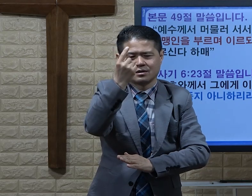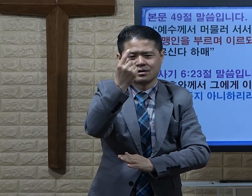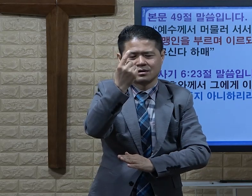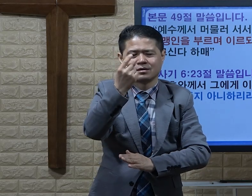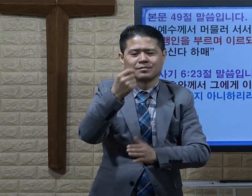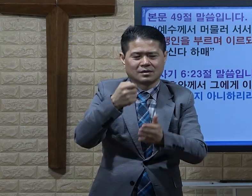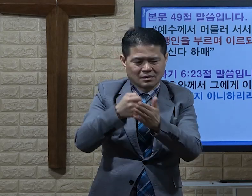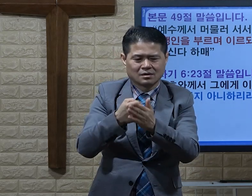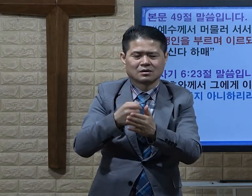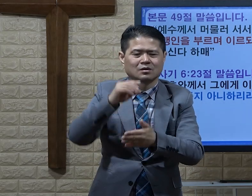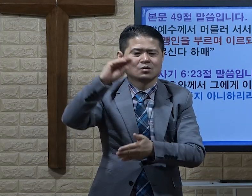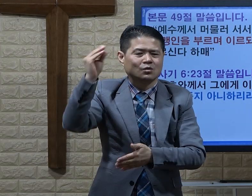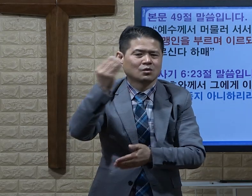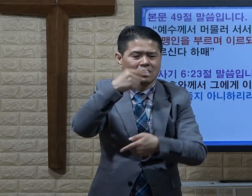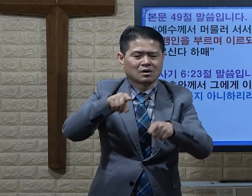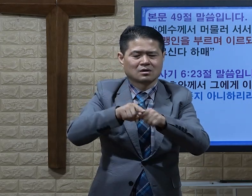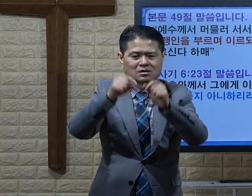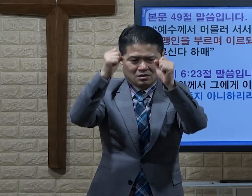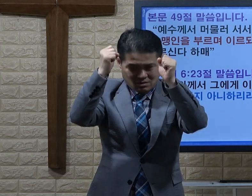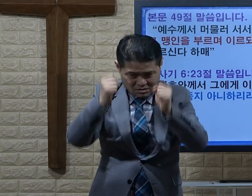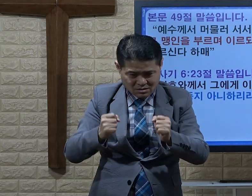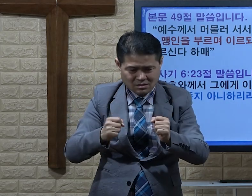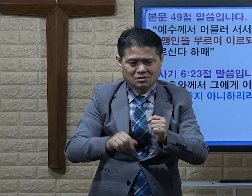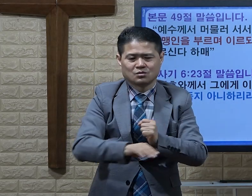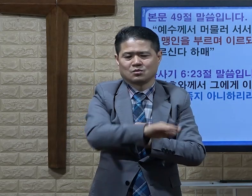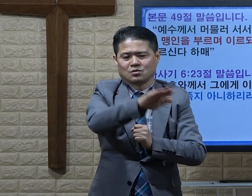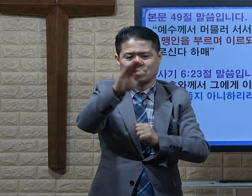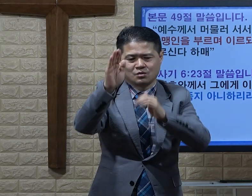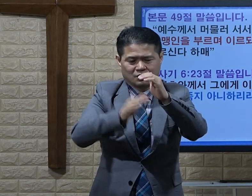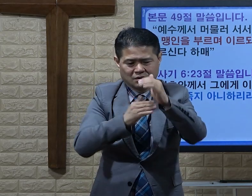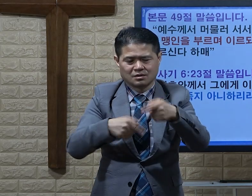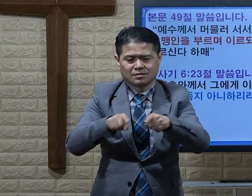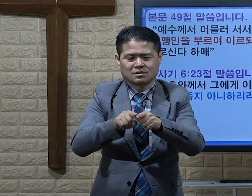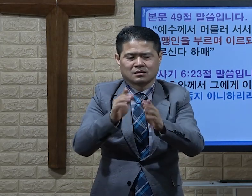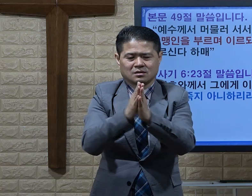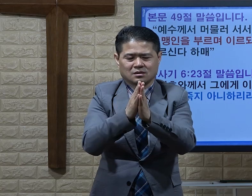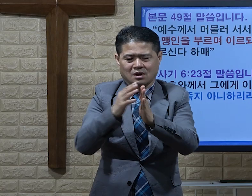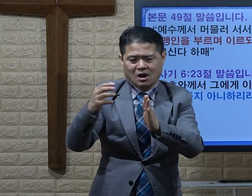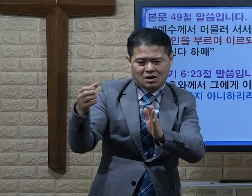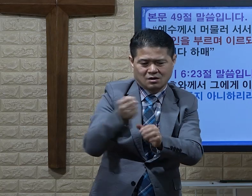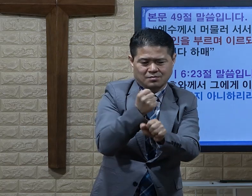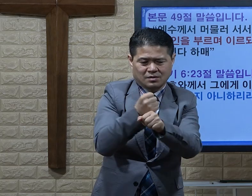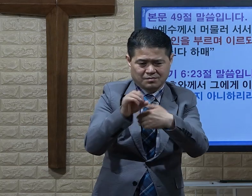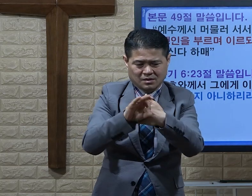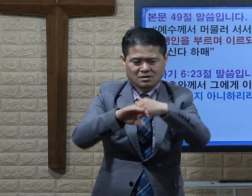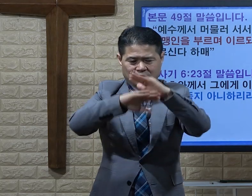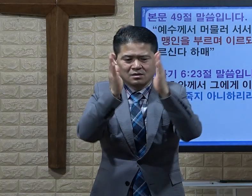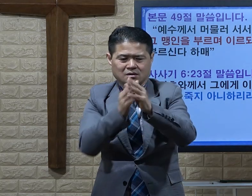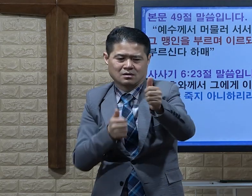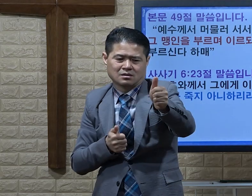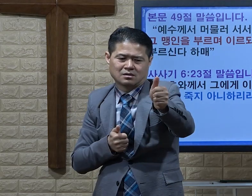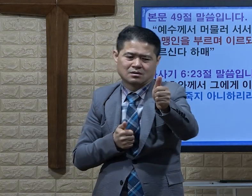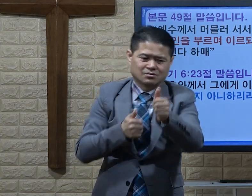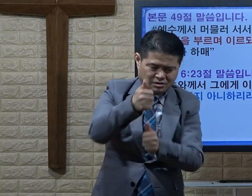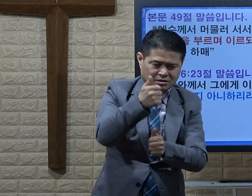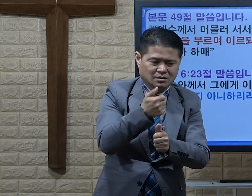수 있다는 것이기 때문에 하나님께서 거하신다면 우리 성도님들이 함께 기도로서 이것을 물리칠 수